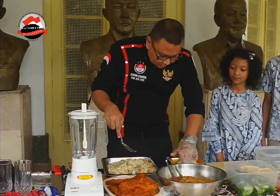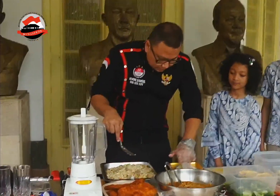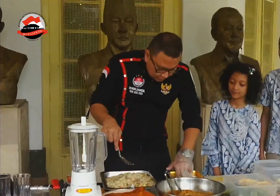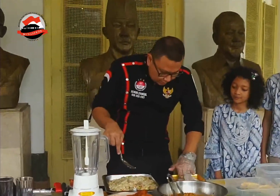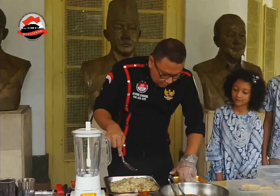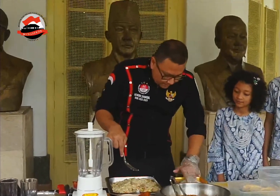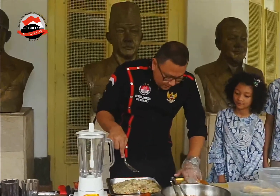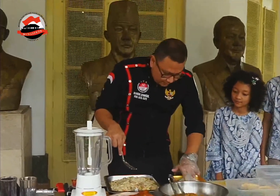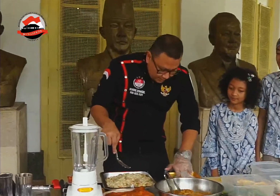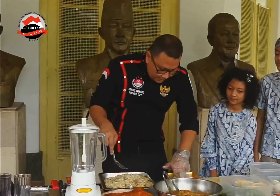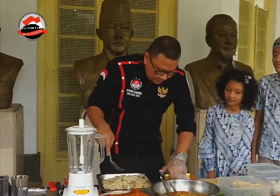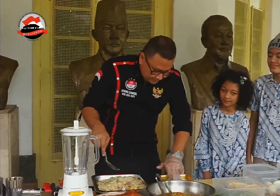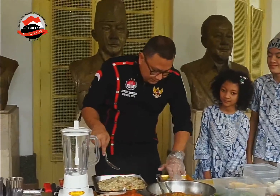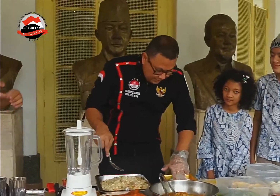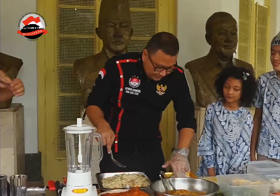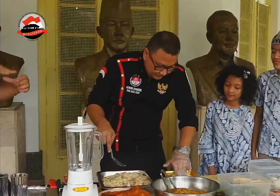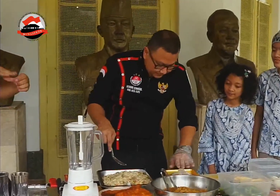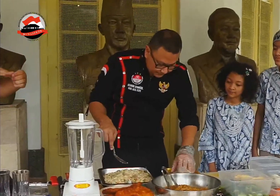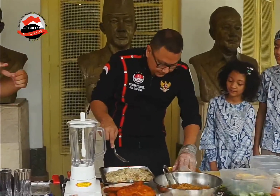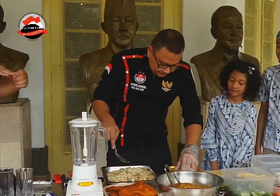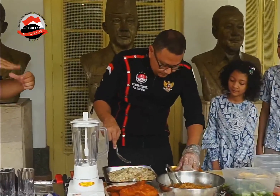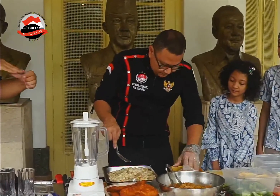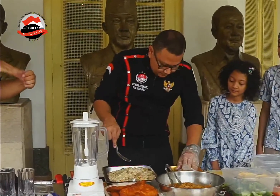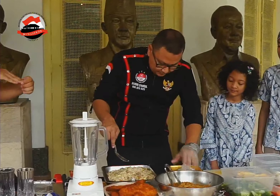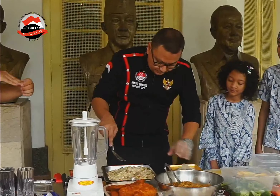Oh, nasi gorengnya padatkan, ya.